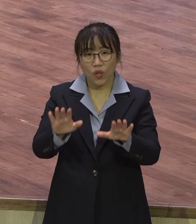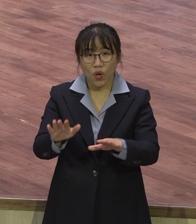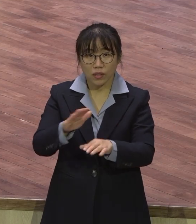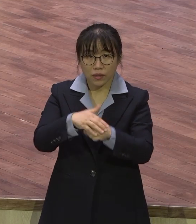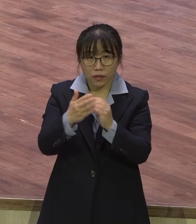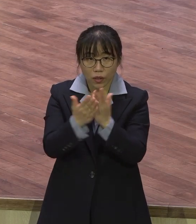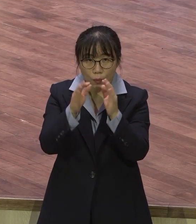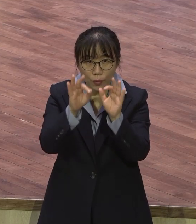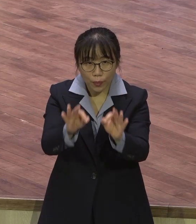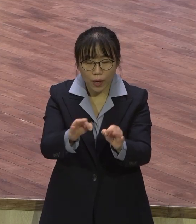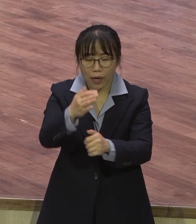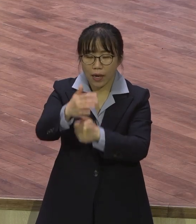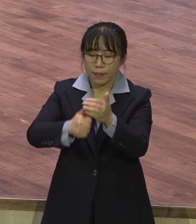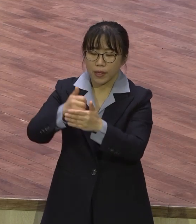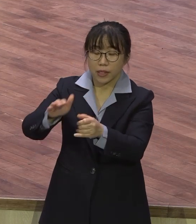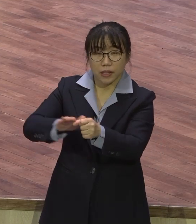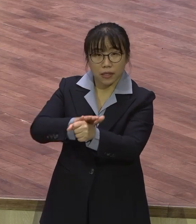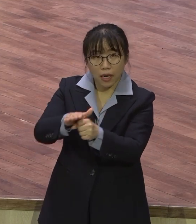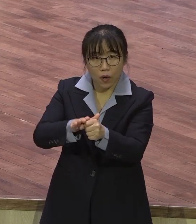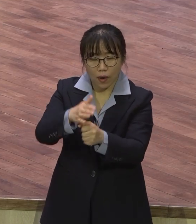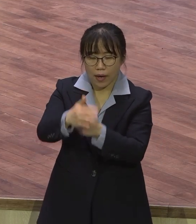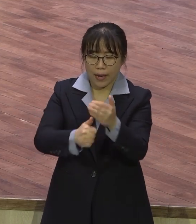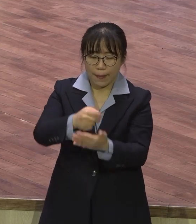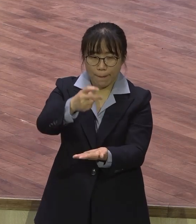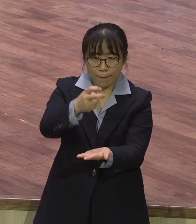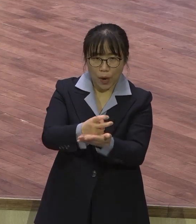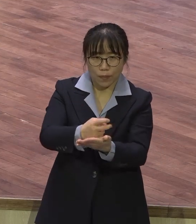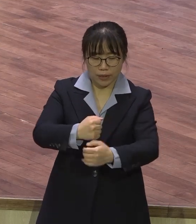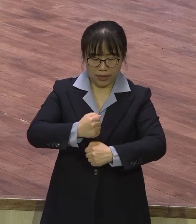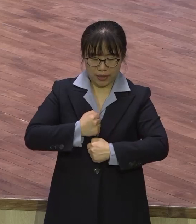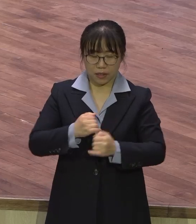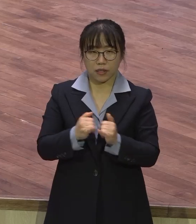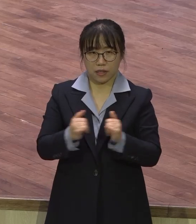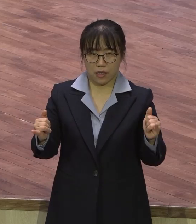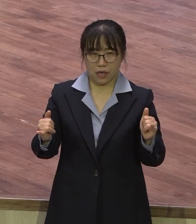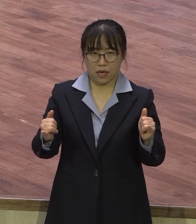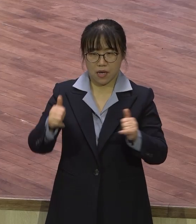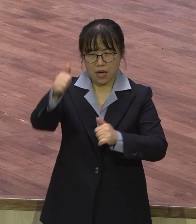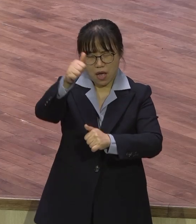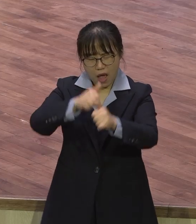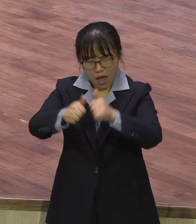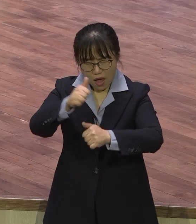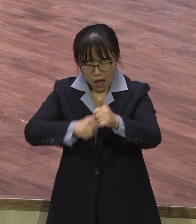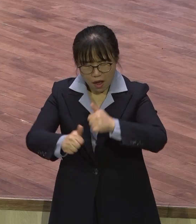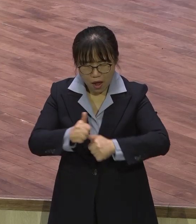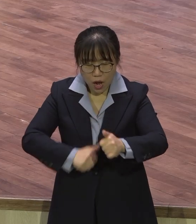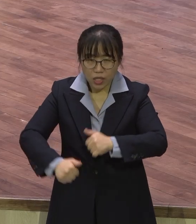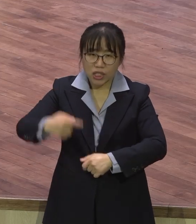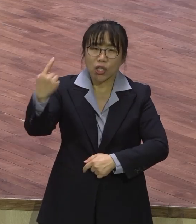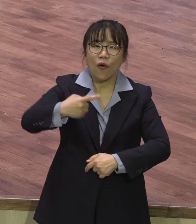하나님을 사랑하고 하나님의 계명을 지킨 자에게는 뭐라 그랬습니까 천대까지 은혜에 베푼다 천대